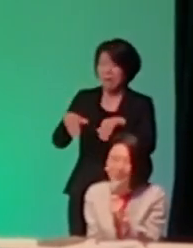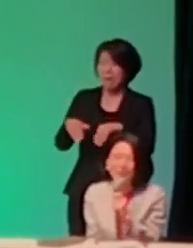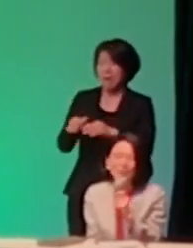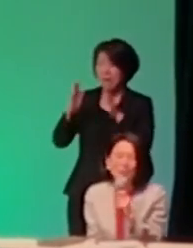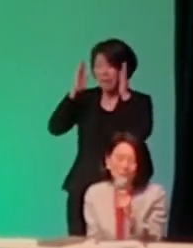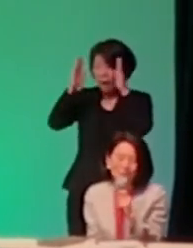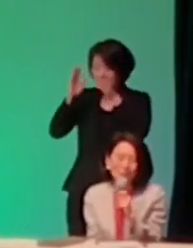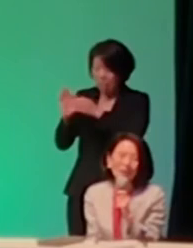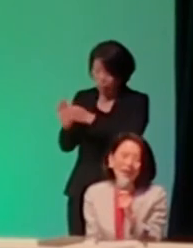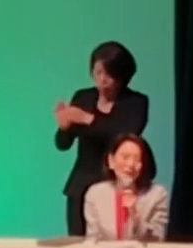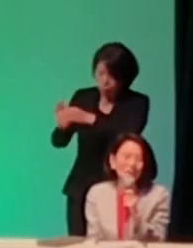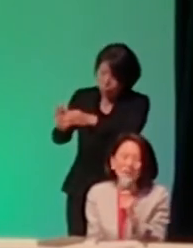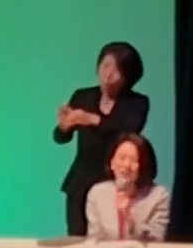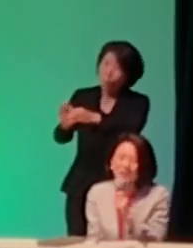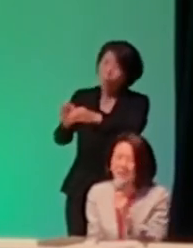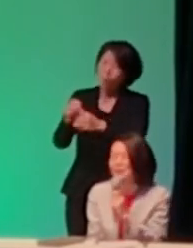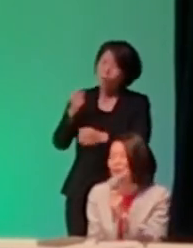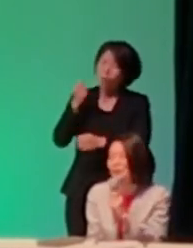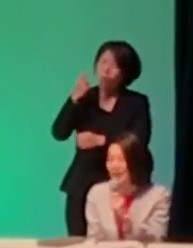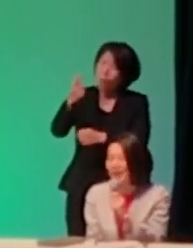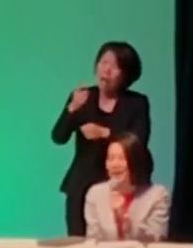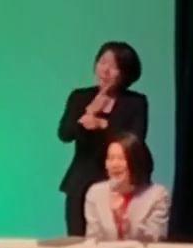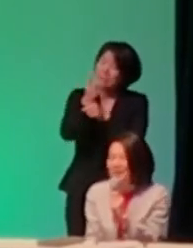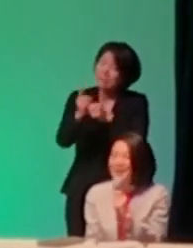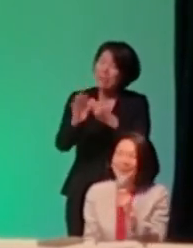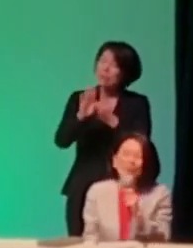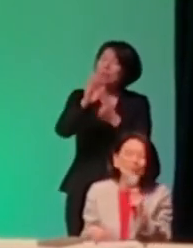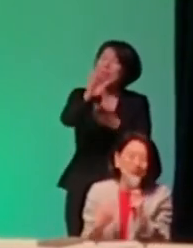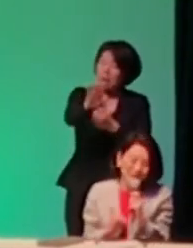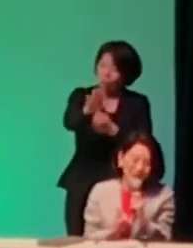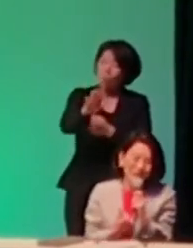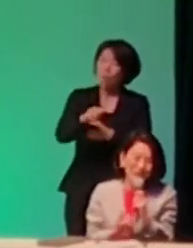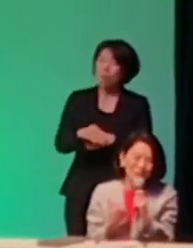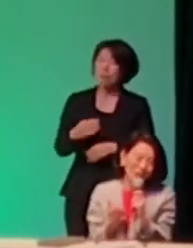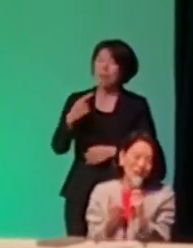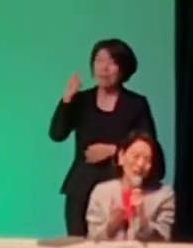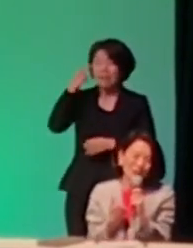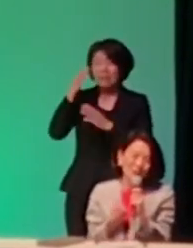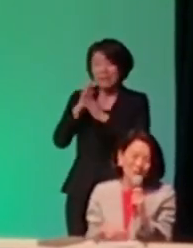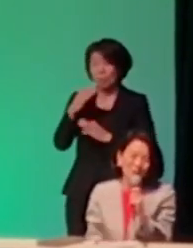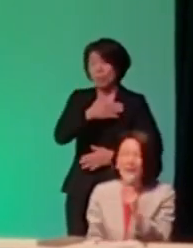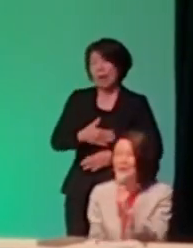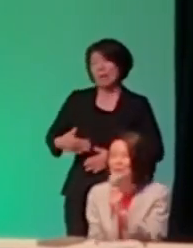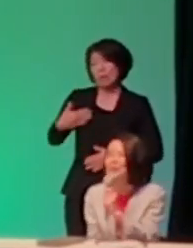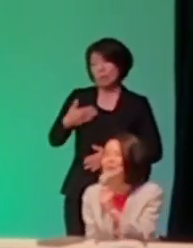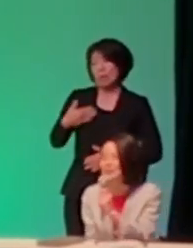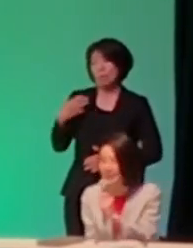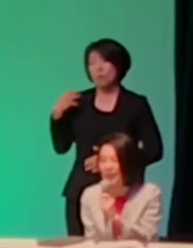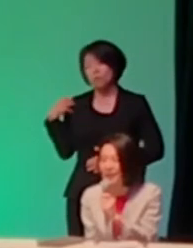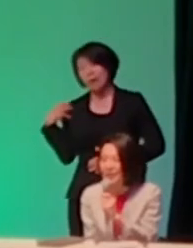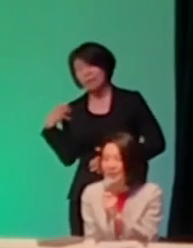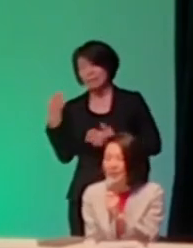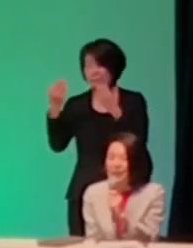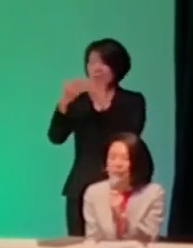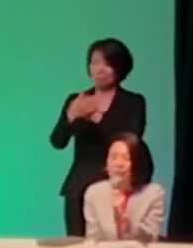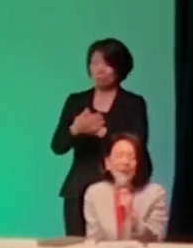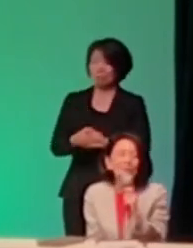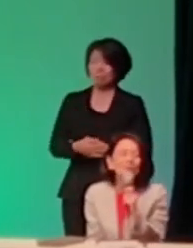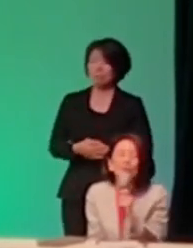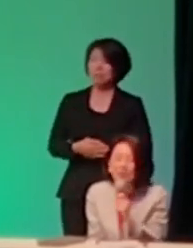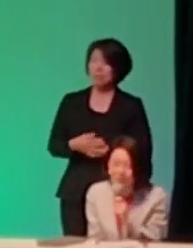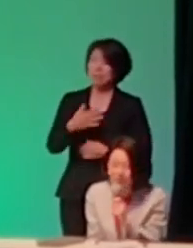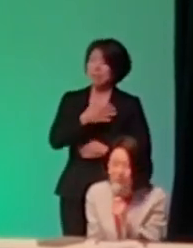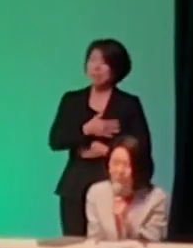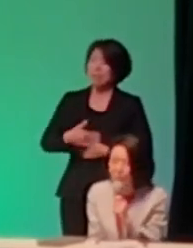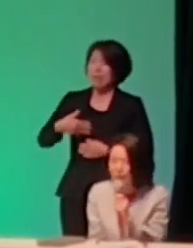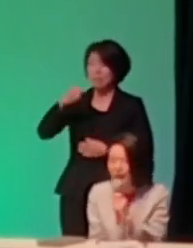り続けてしまうと、やっぱり半年1年経った頃からだんだんこう精神的にも体力的にも負担が増えてきて、こう体